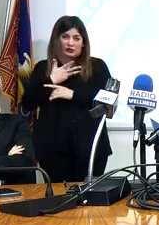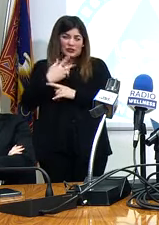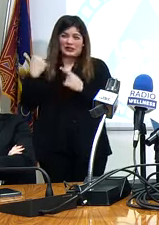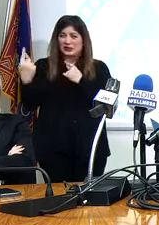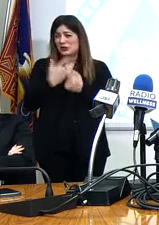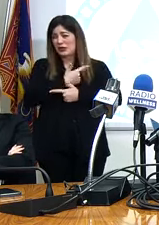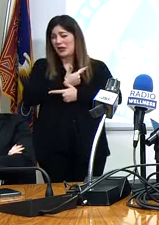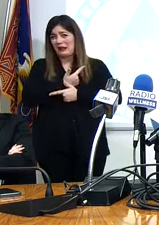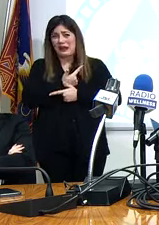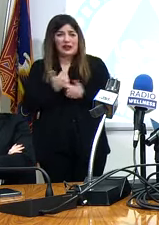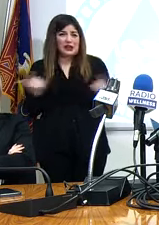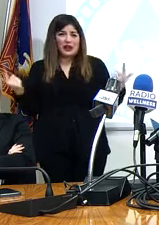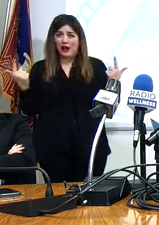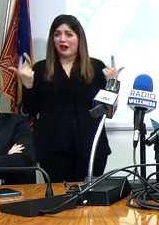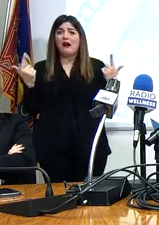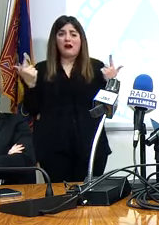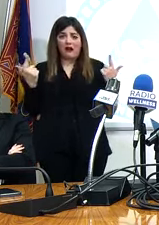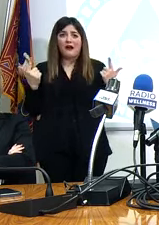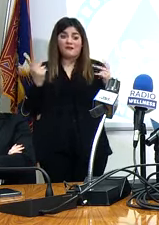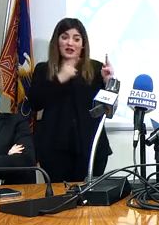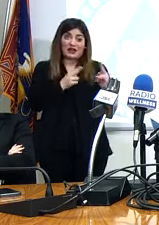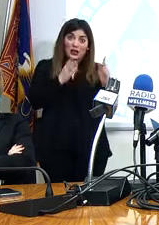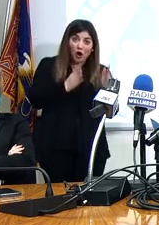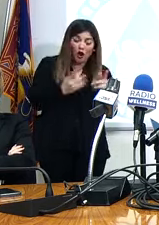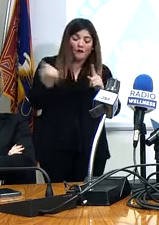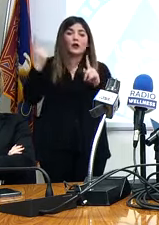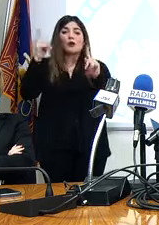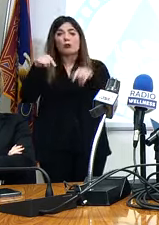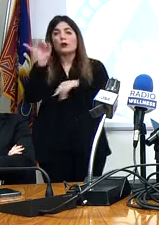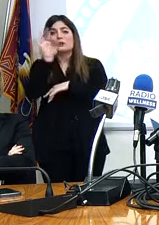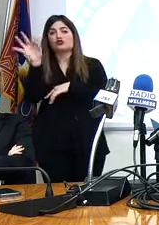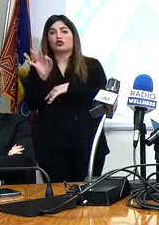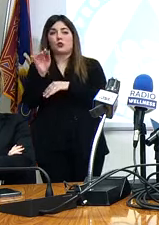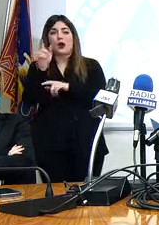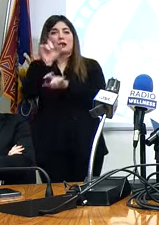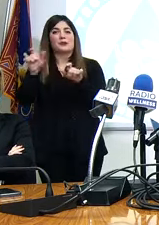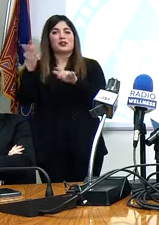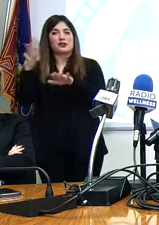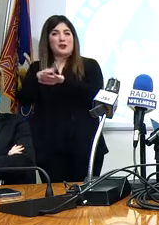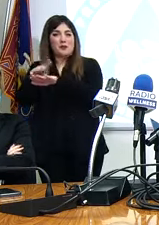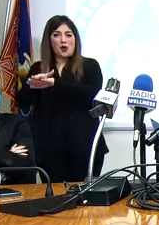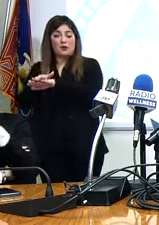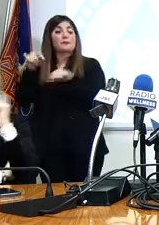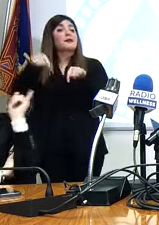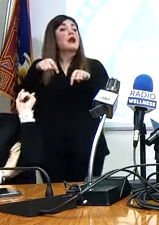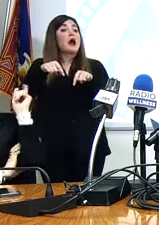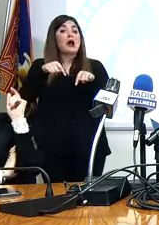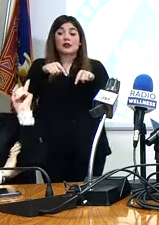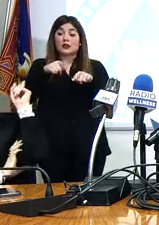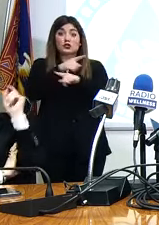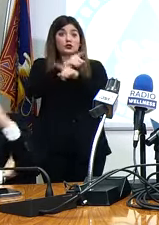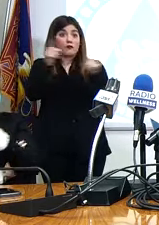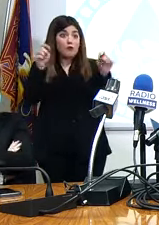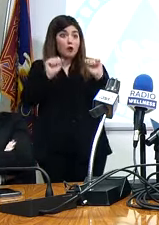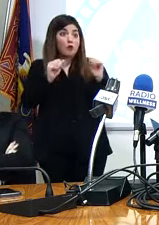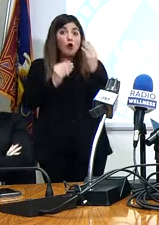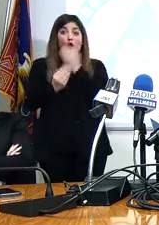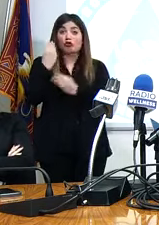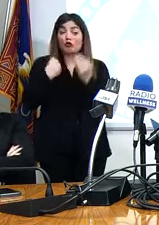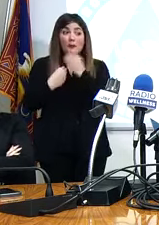avete visto sul fronte della mortalità. Passerei la parola a voi, il professor Palù arriva.